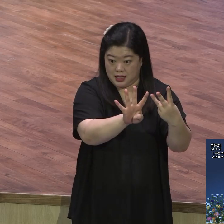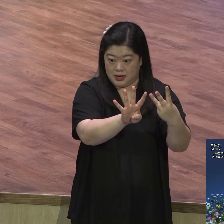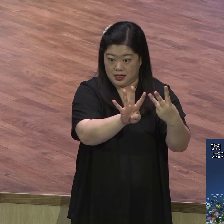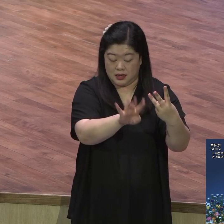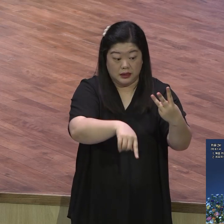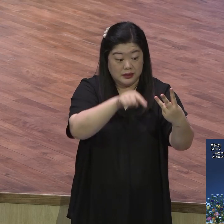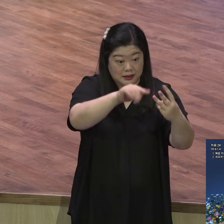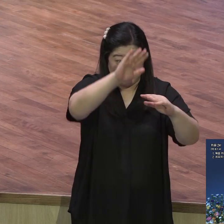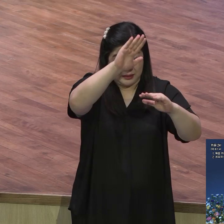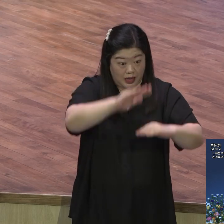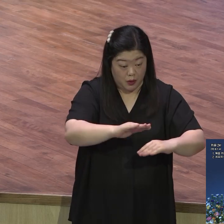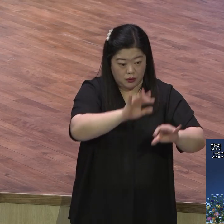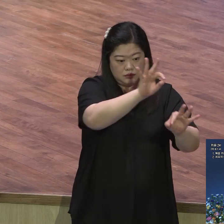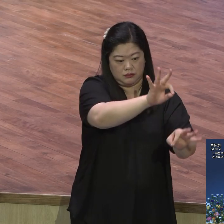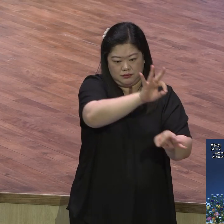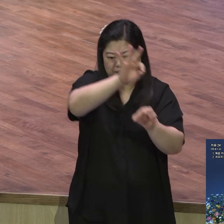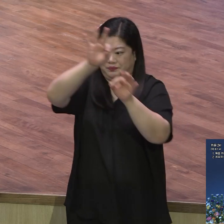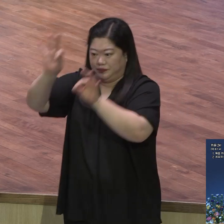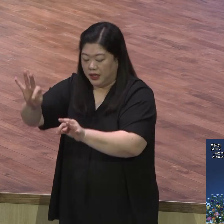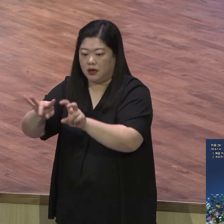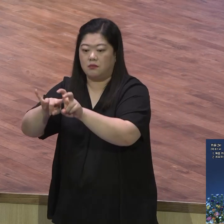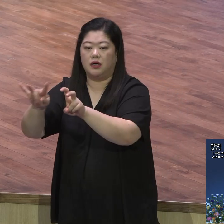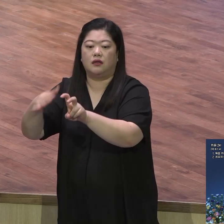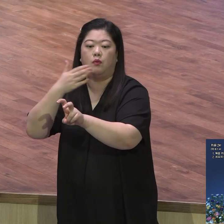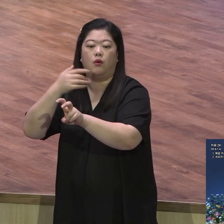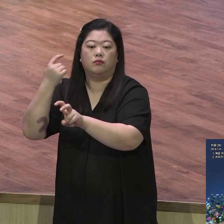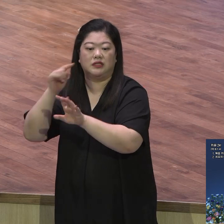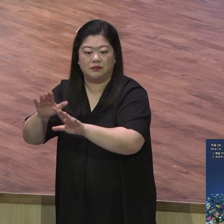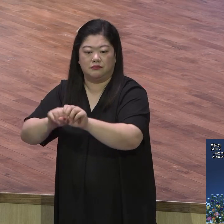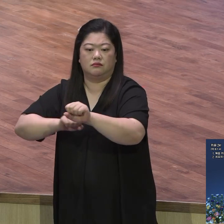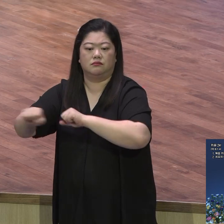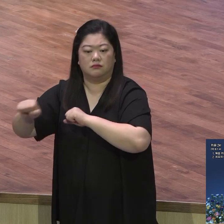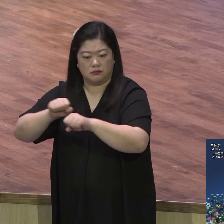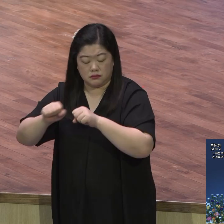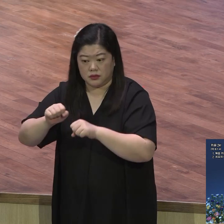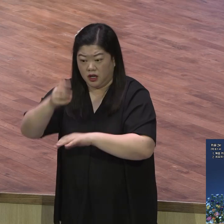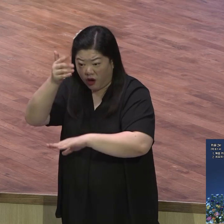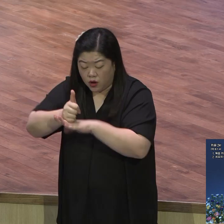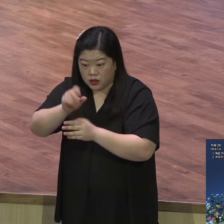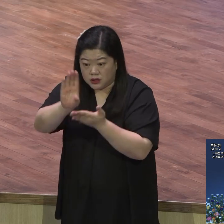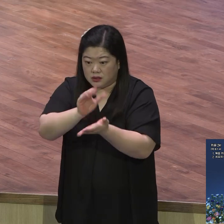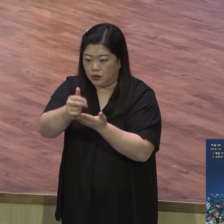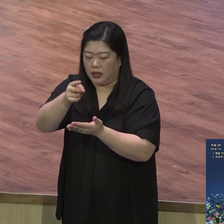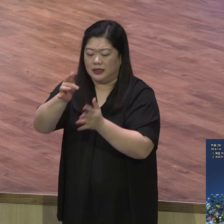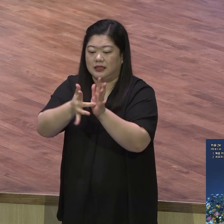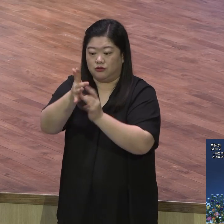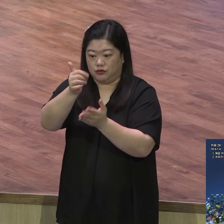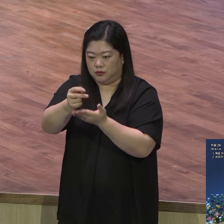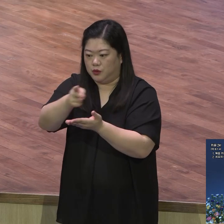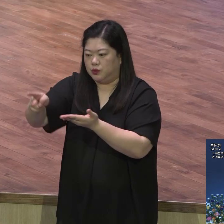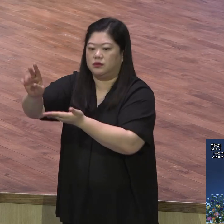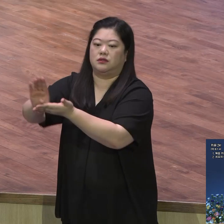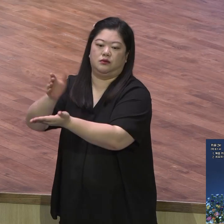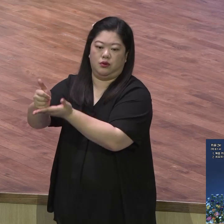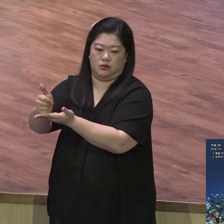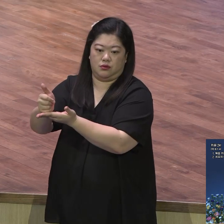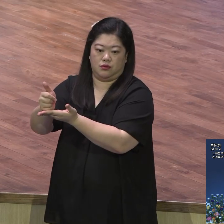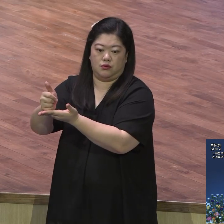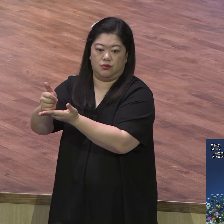성취하려 오신 예수님이 바로 그리스도시다. 하는 것을 정확하게